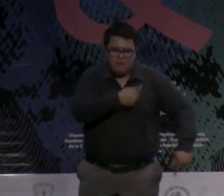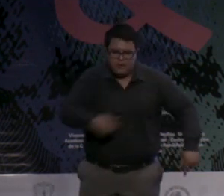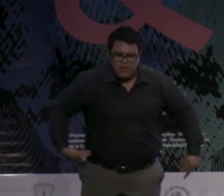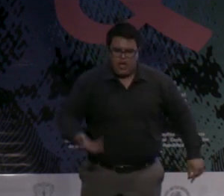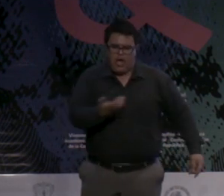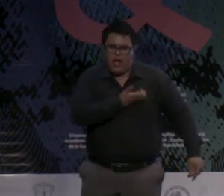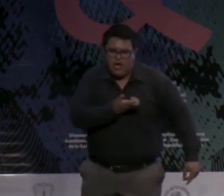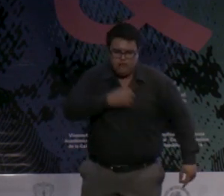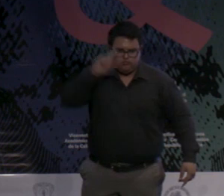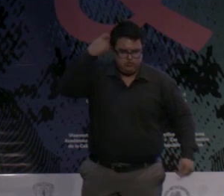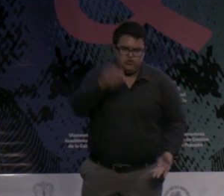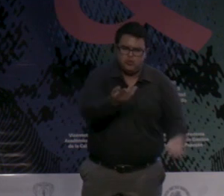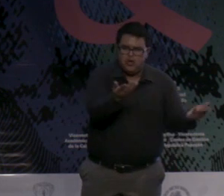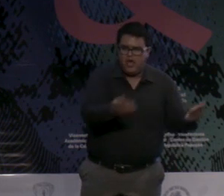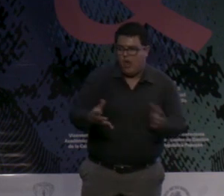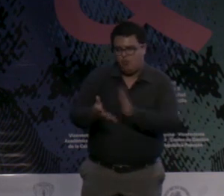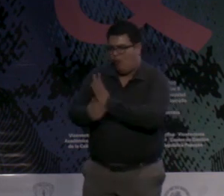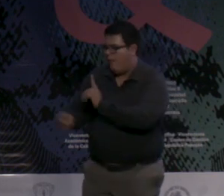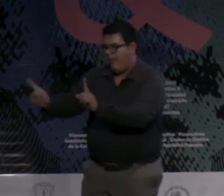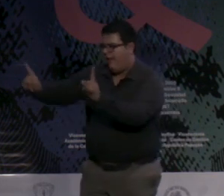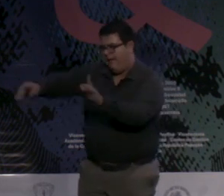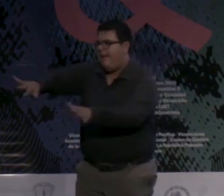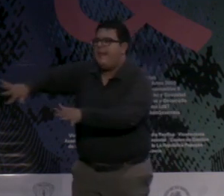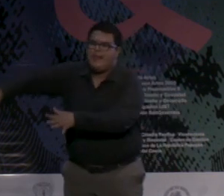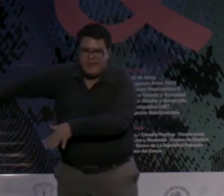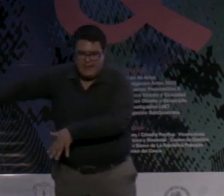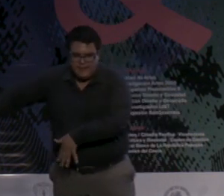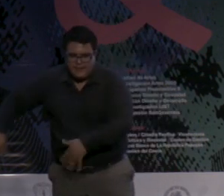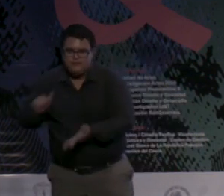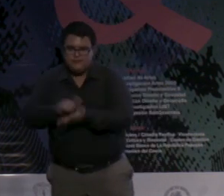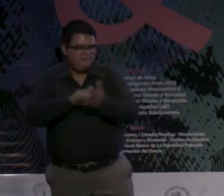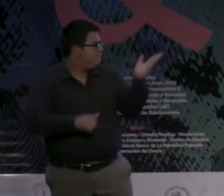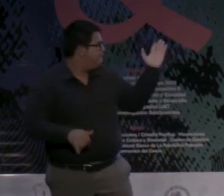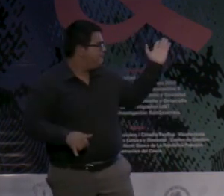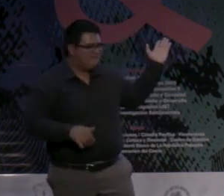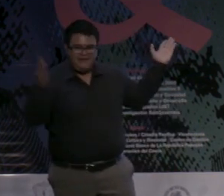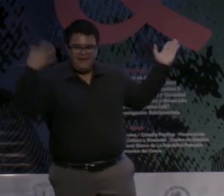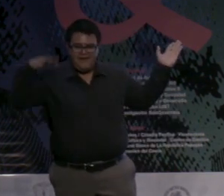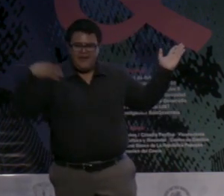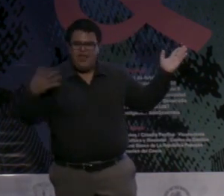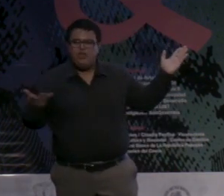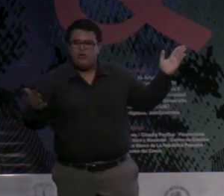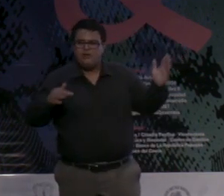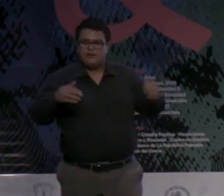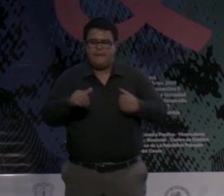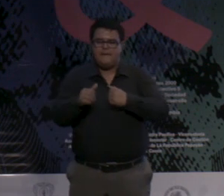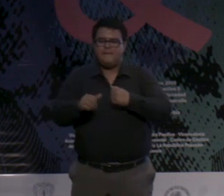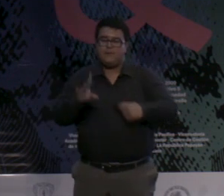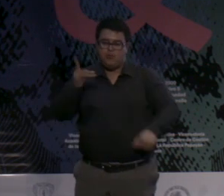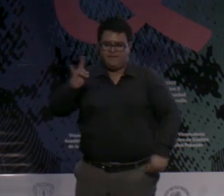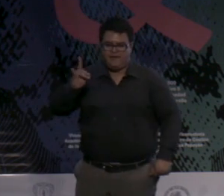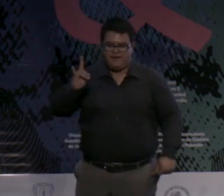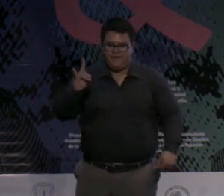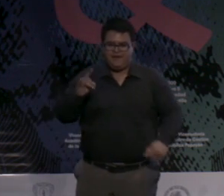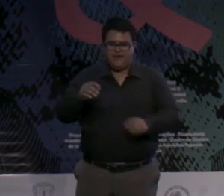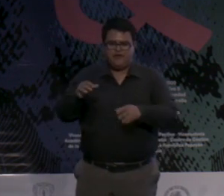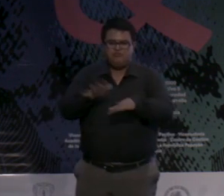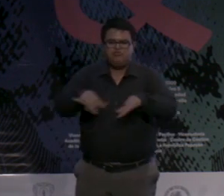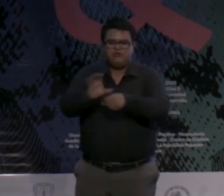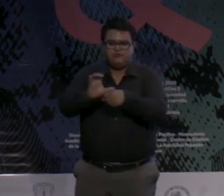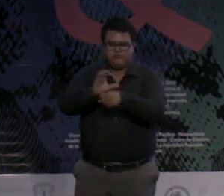plenamente operativos. Este es uno de tantas imágenes que se dieron durante la colonia en la ciudad de Potosí, en Bolivia, donde estaba el Cerro